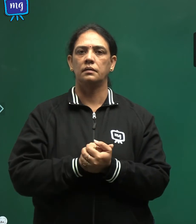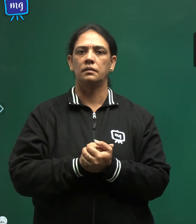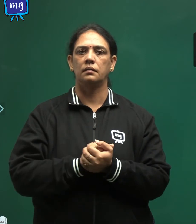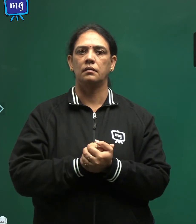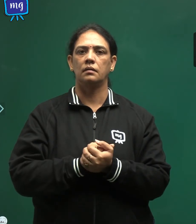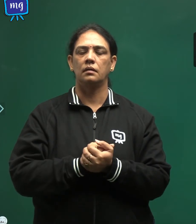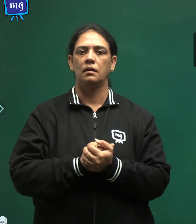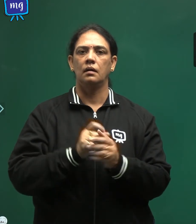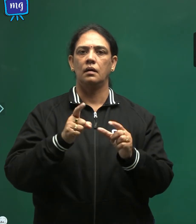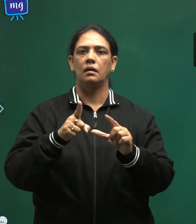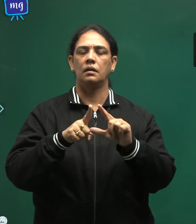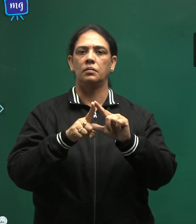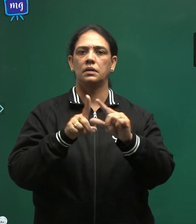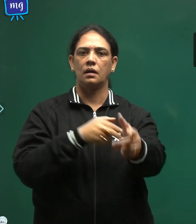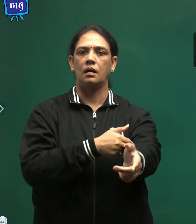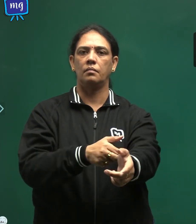समकोण त्रिभुज का